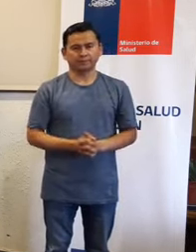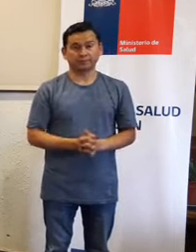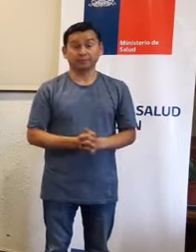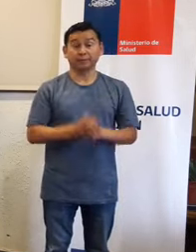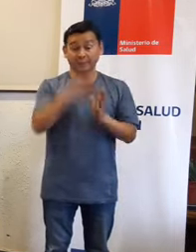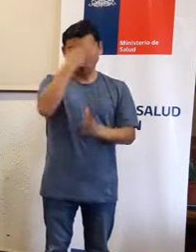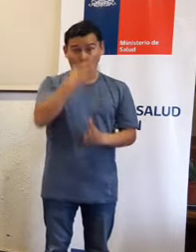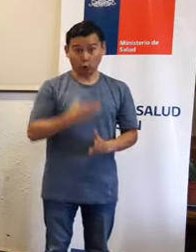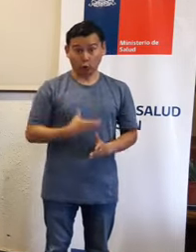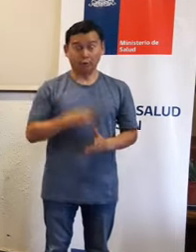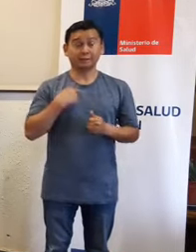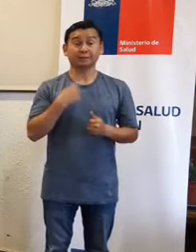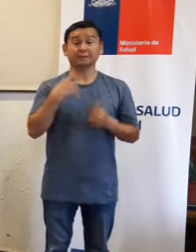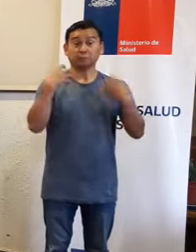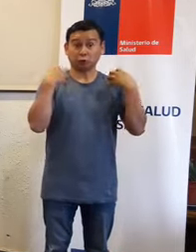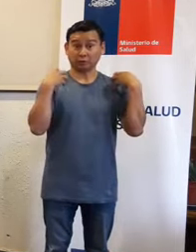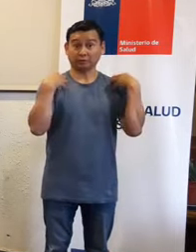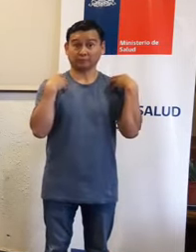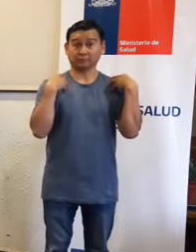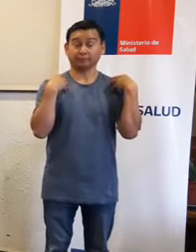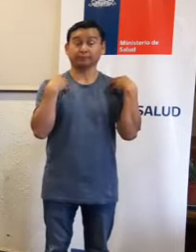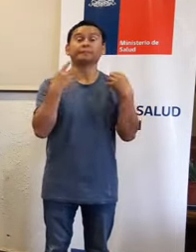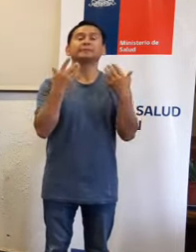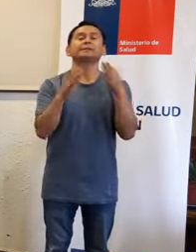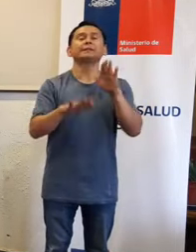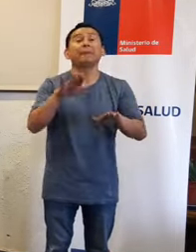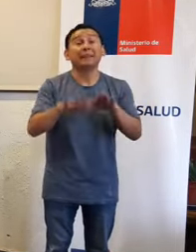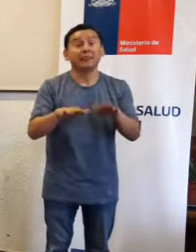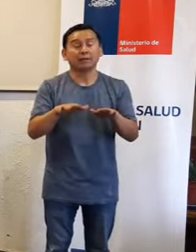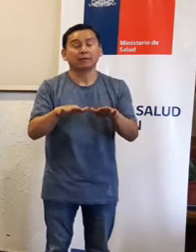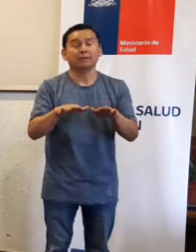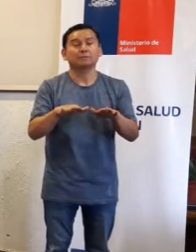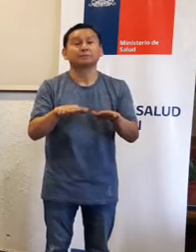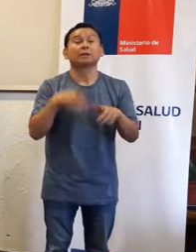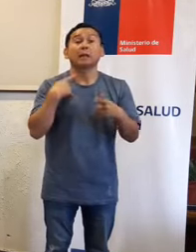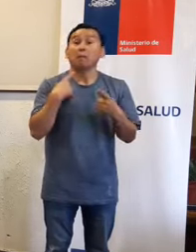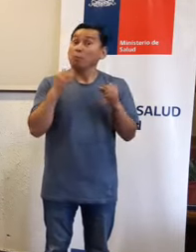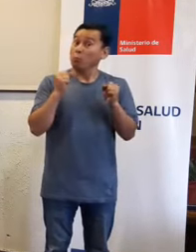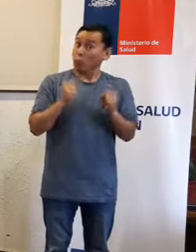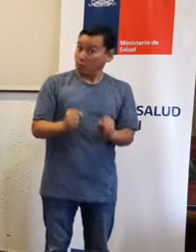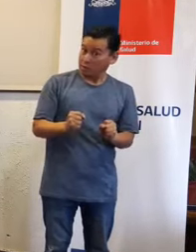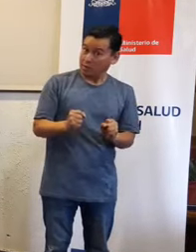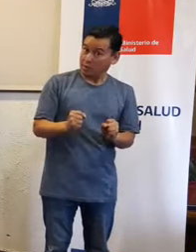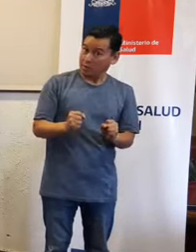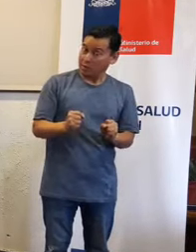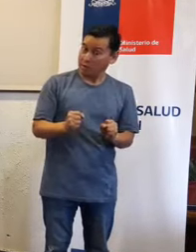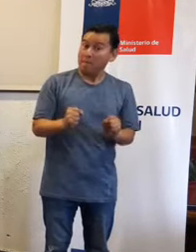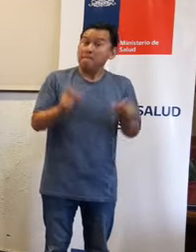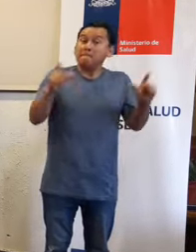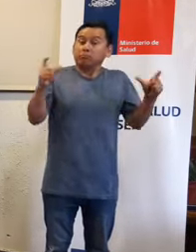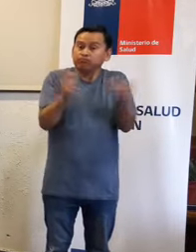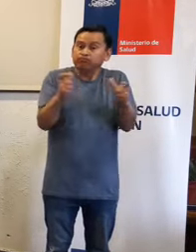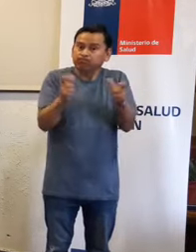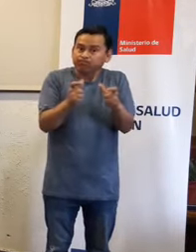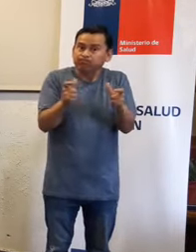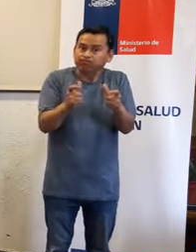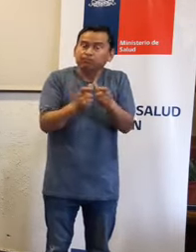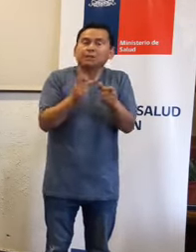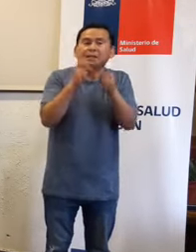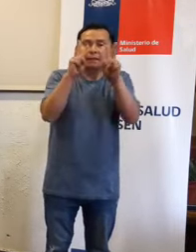ese comportamiento responsable y solidario depende efectivamente las posibilidades o de disminuir las posibilidades de que